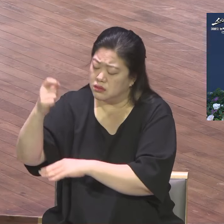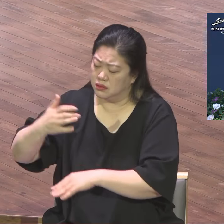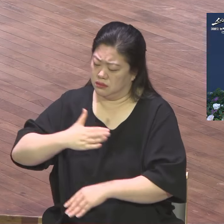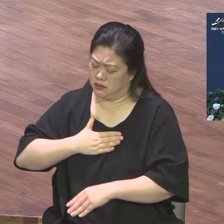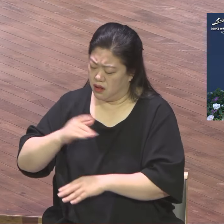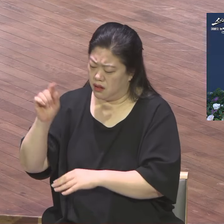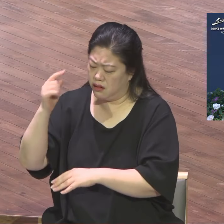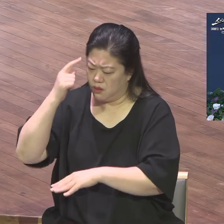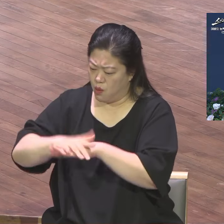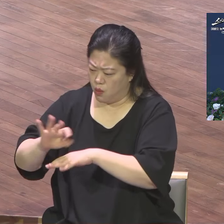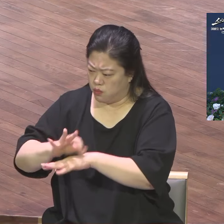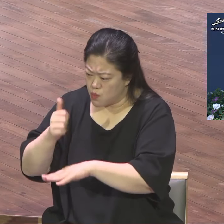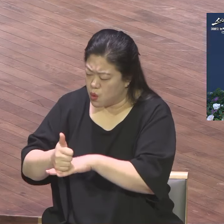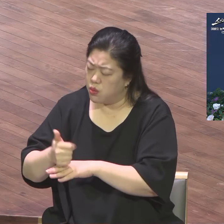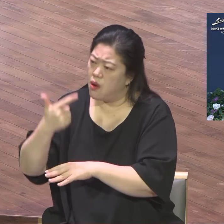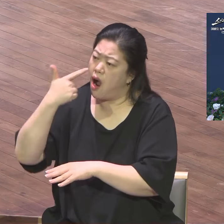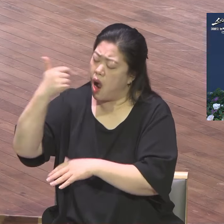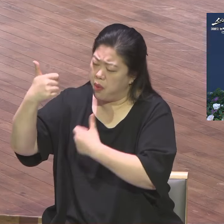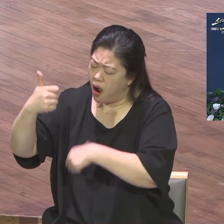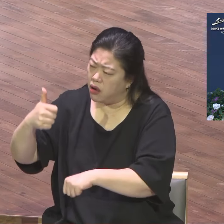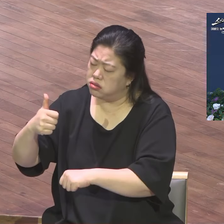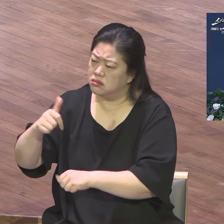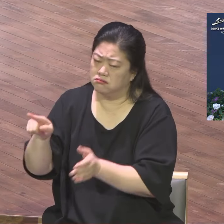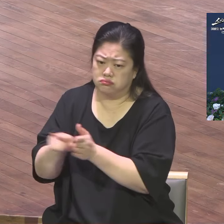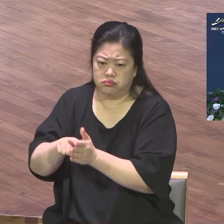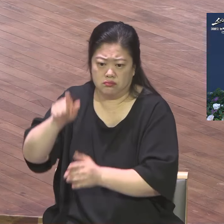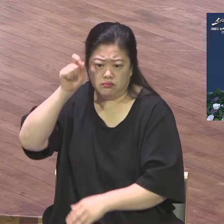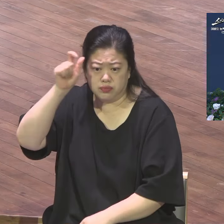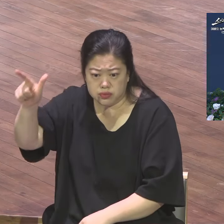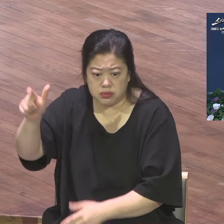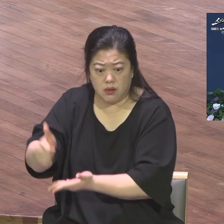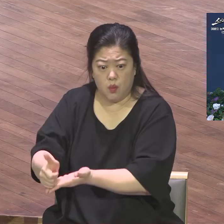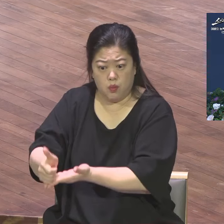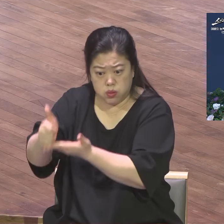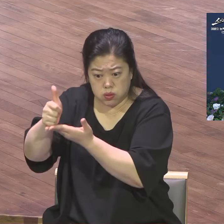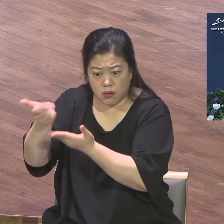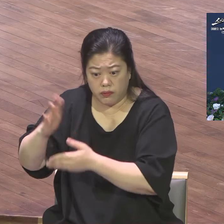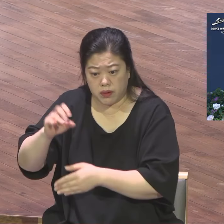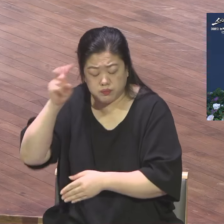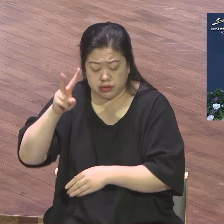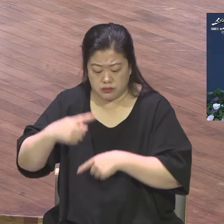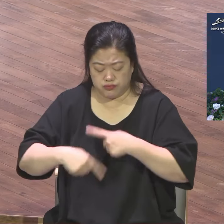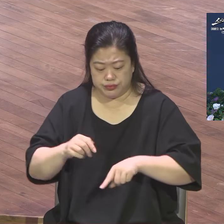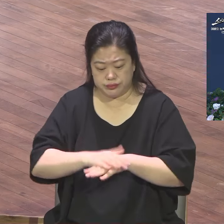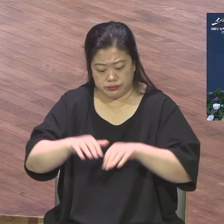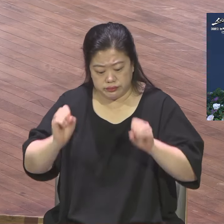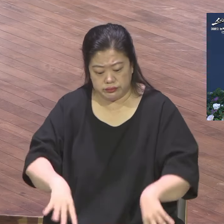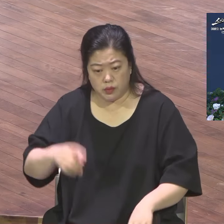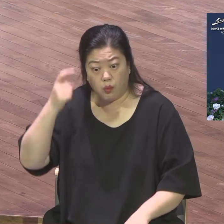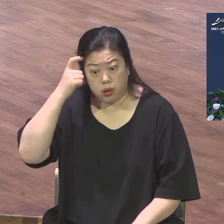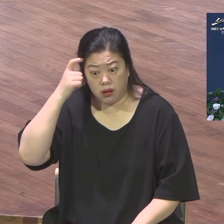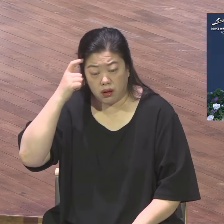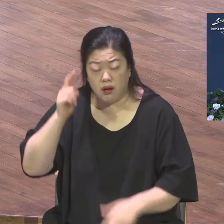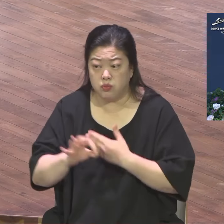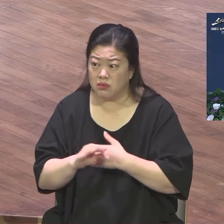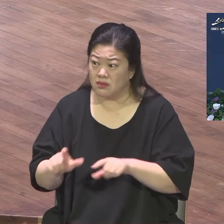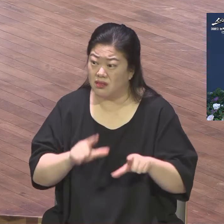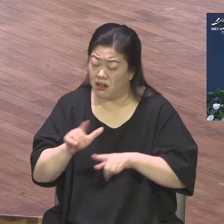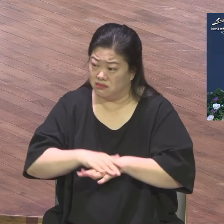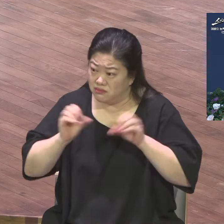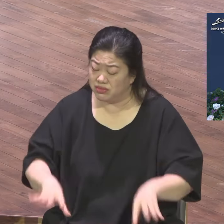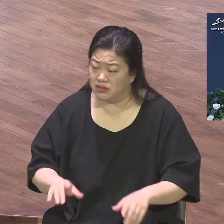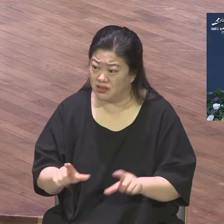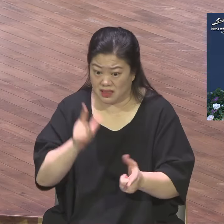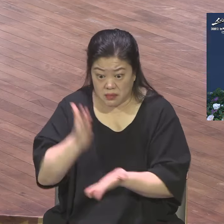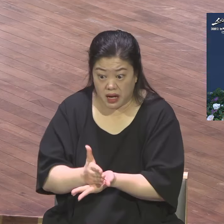말이냐, 되라는 말이냐, 될 대로 되라는 식으로 그렇게 살라는 말씀이냐, 그렇게